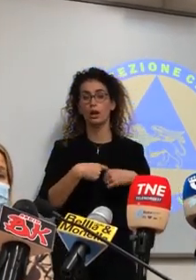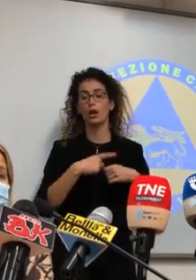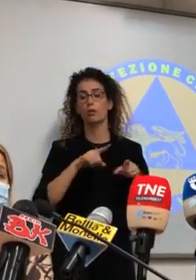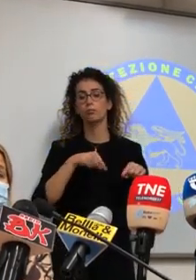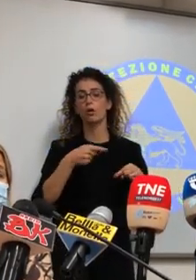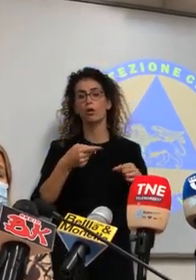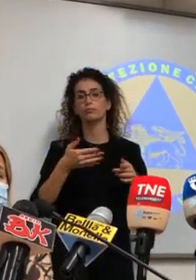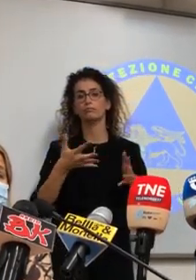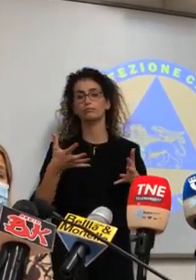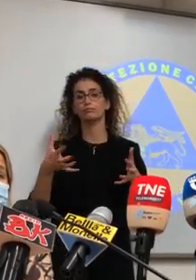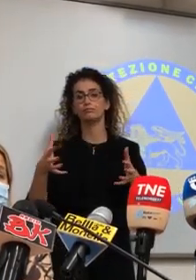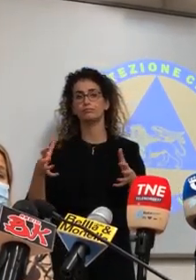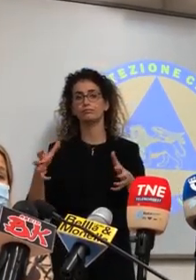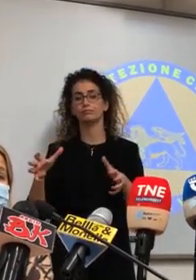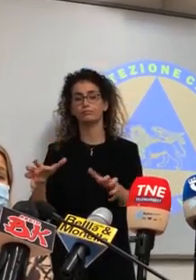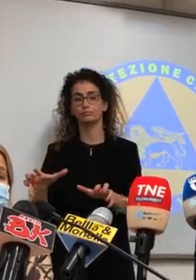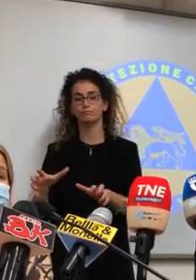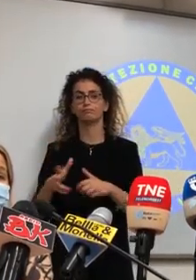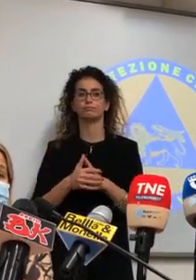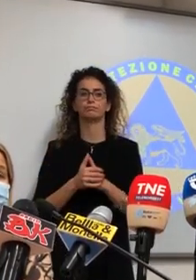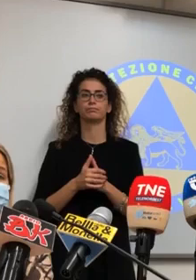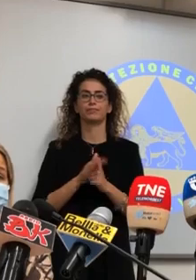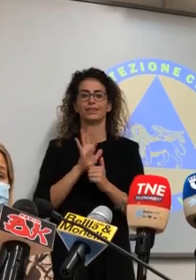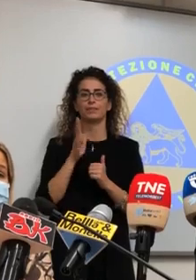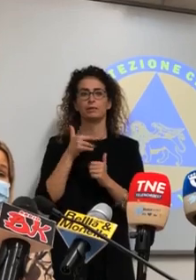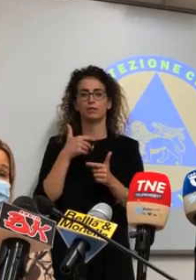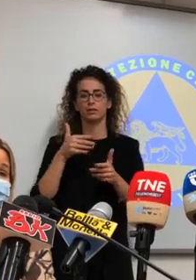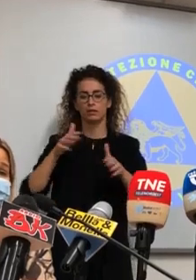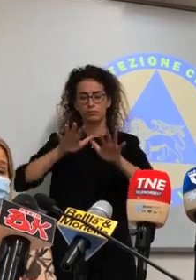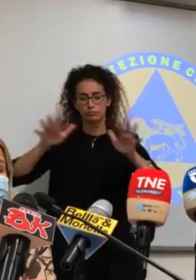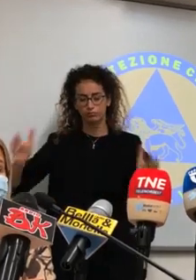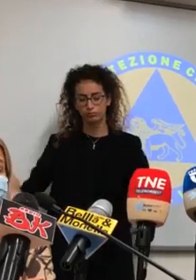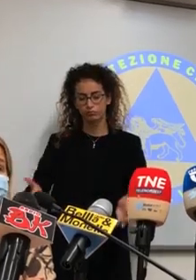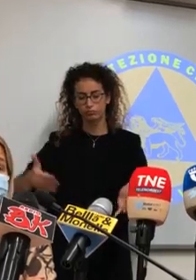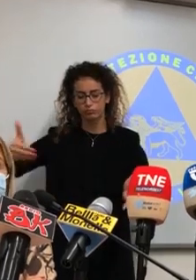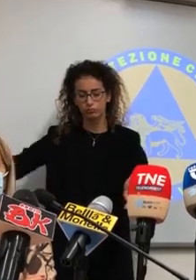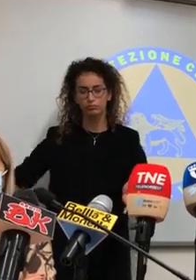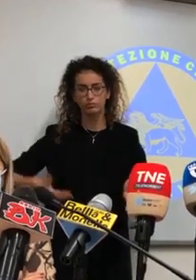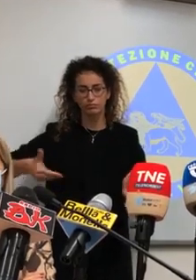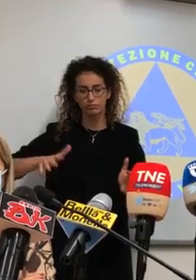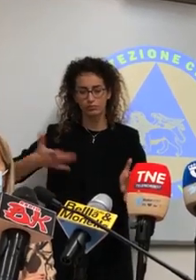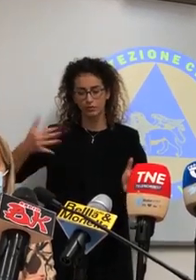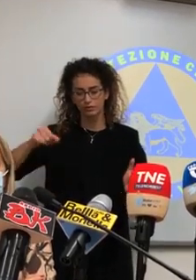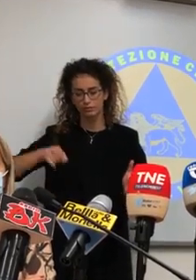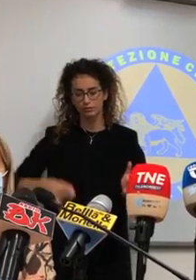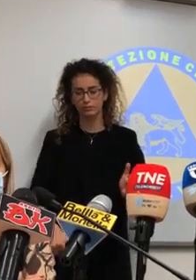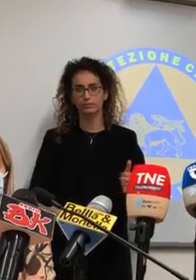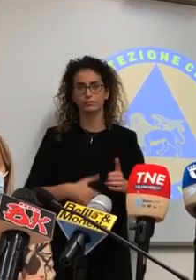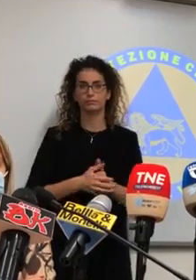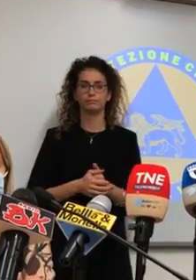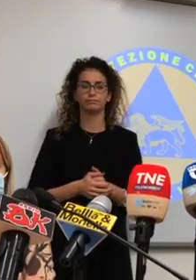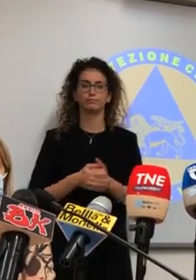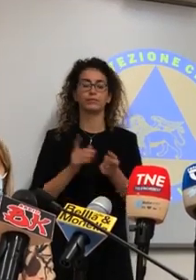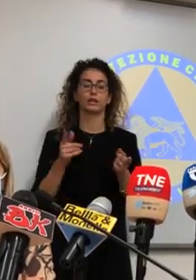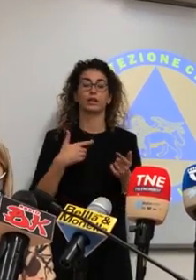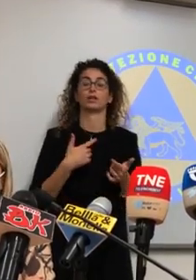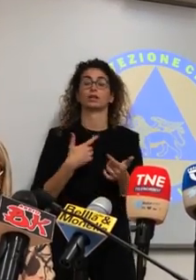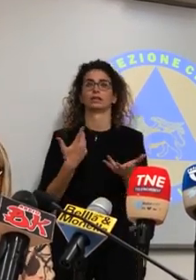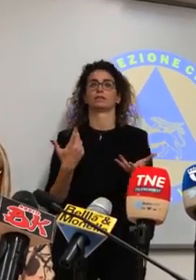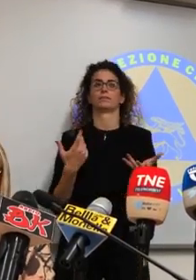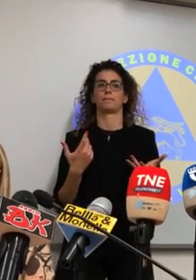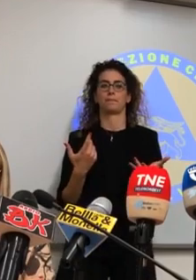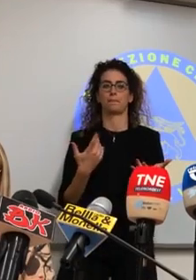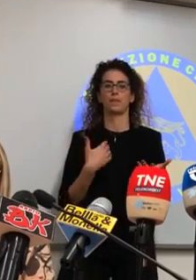Ho l'impressione che stiamo andando verso il fondo del barile, no? Allora, ipocrisia vuole che si dica innanzitutto